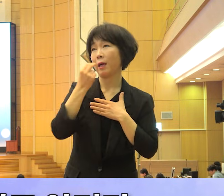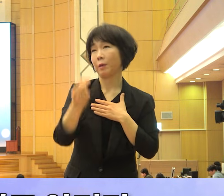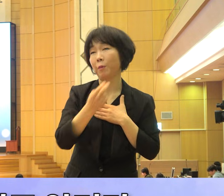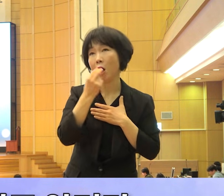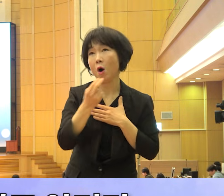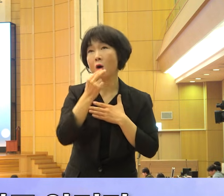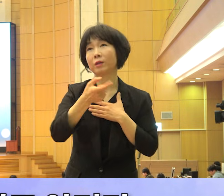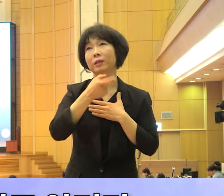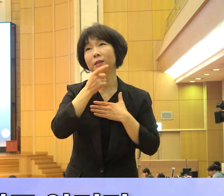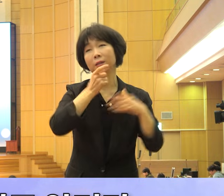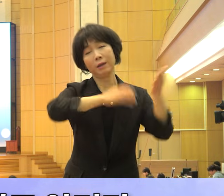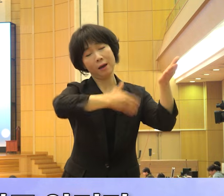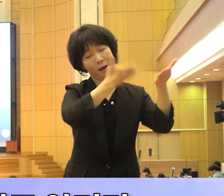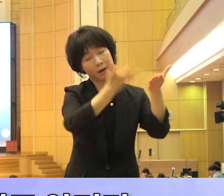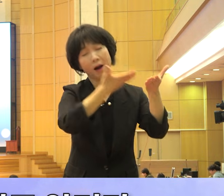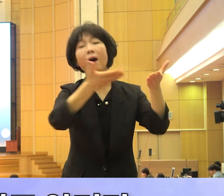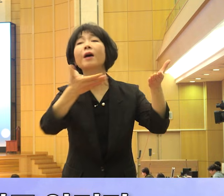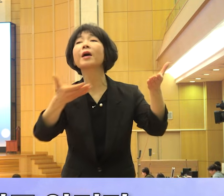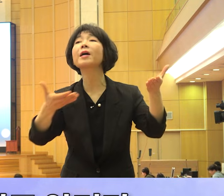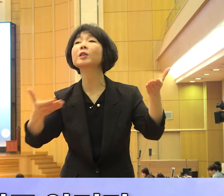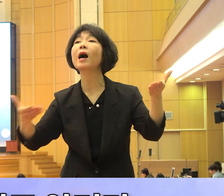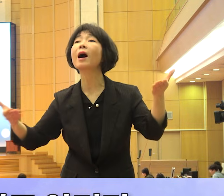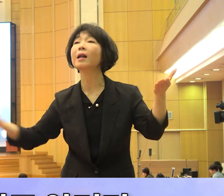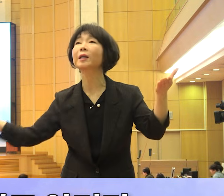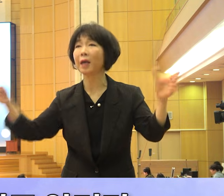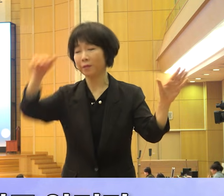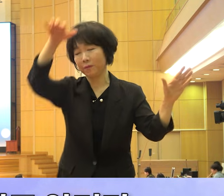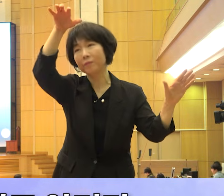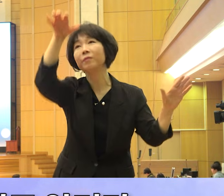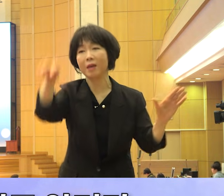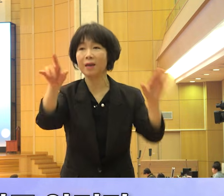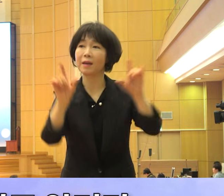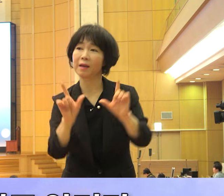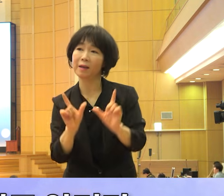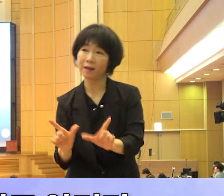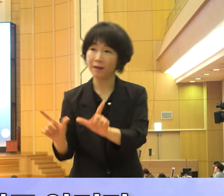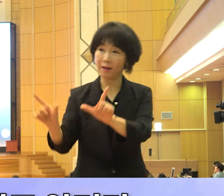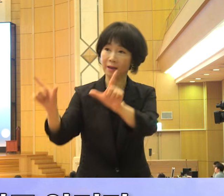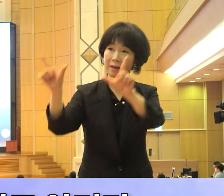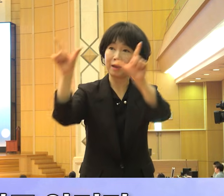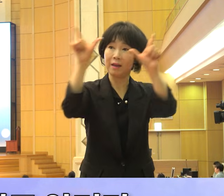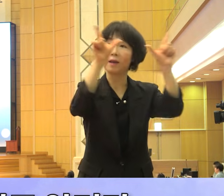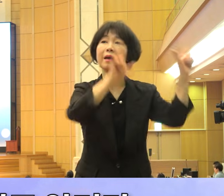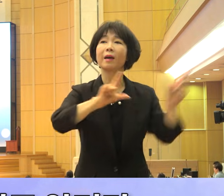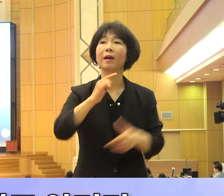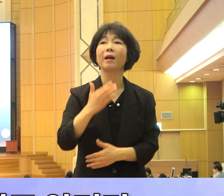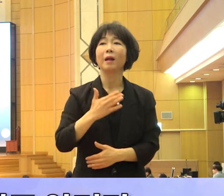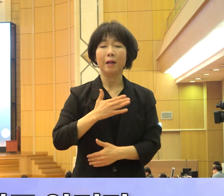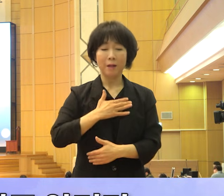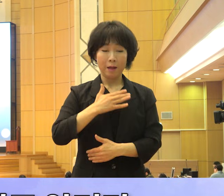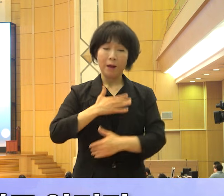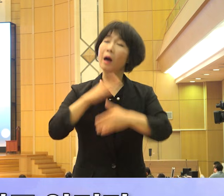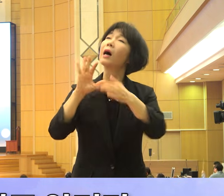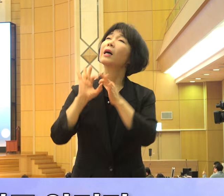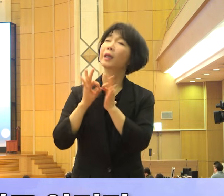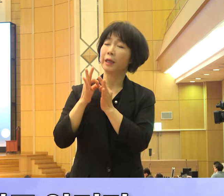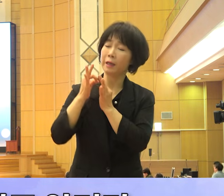저 생명 시냇가에 살겠네. 길이